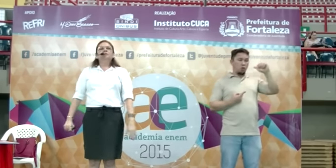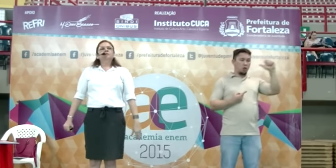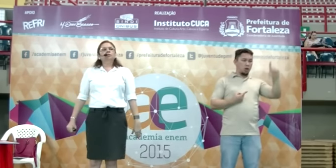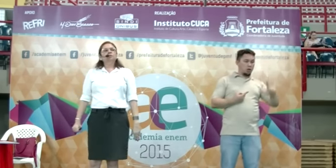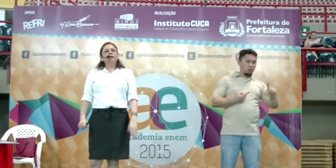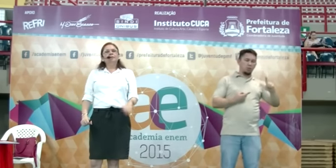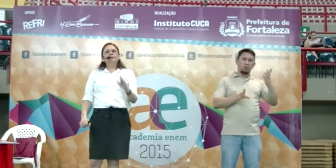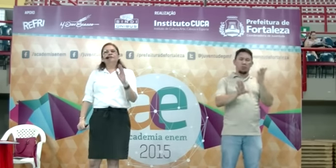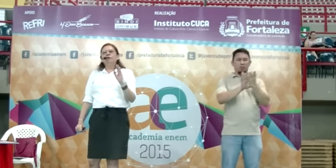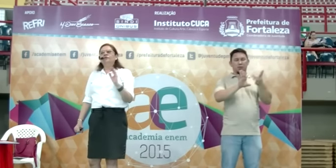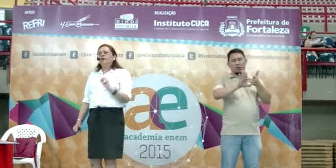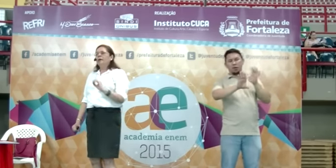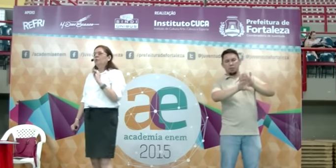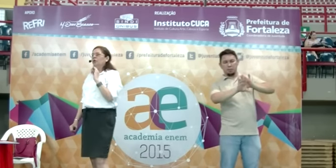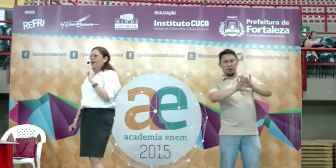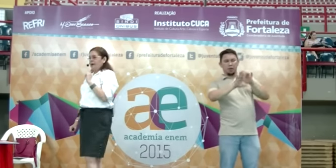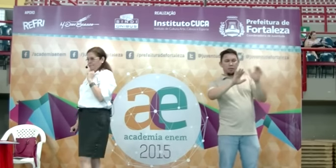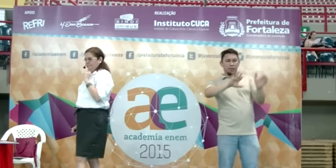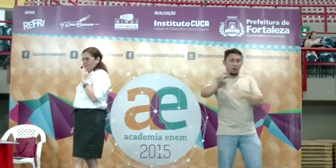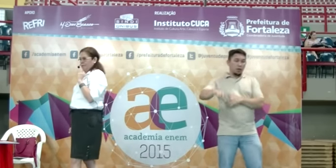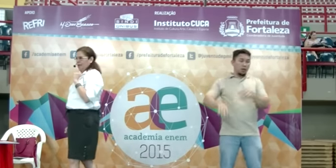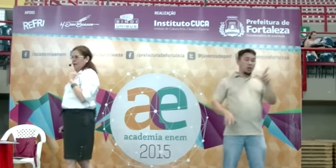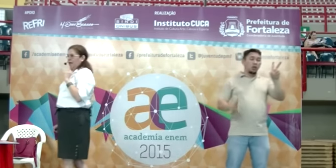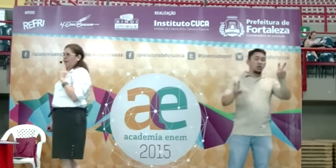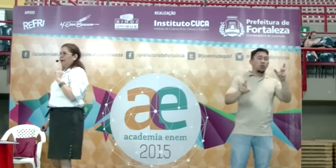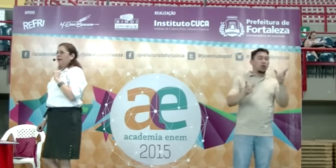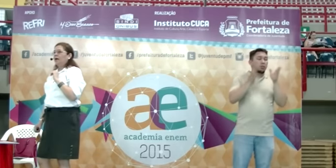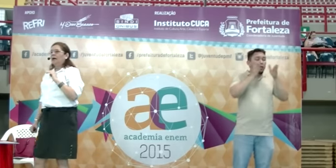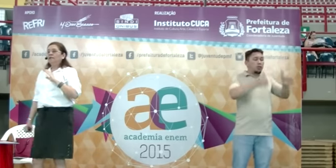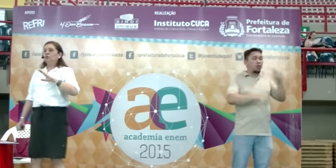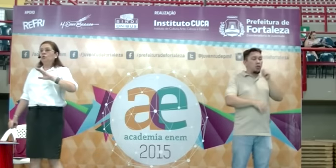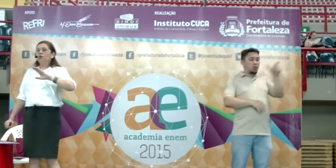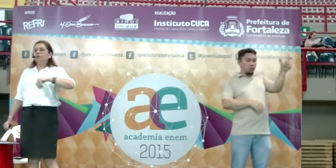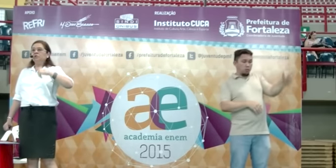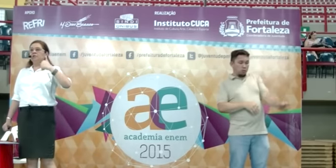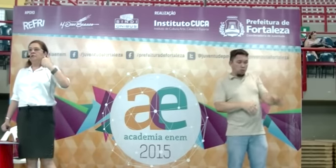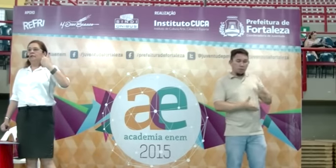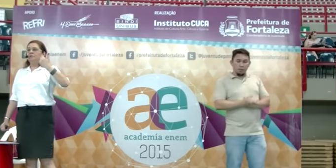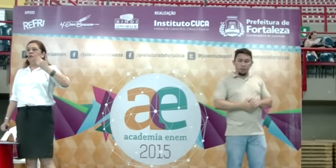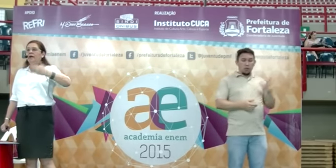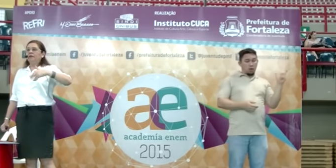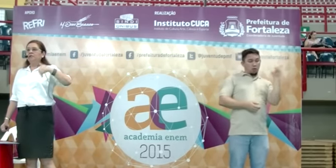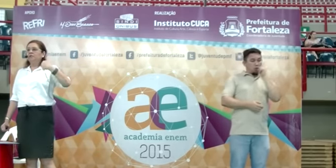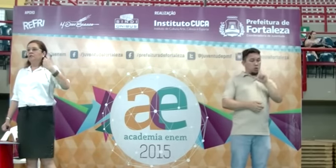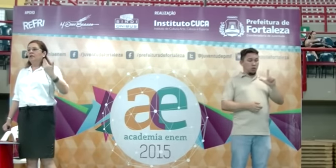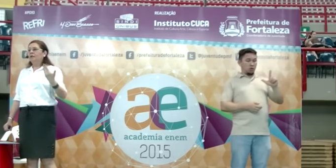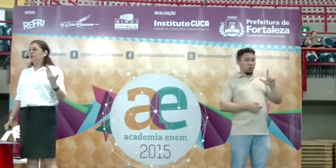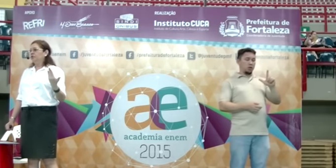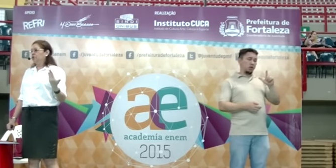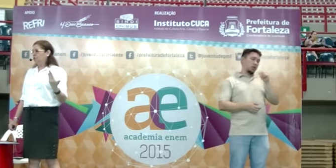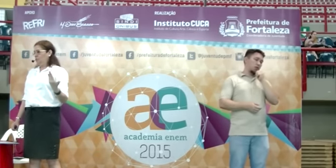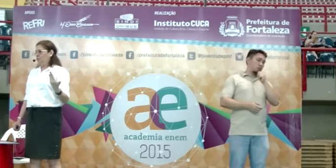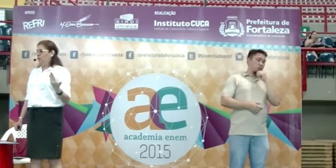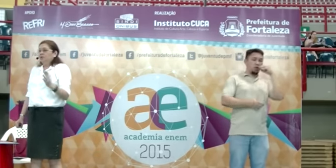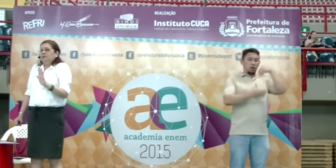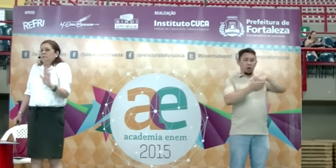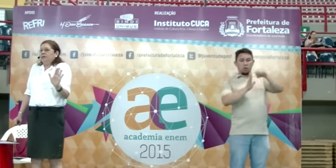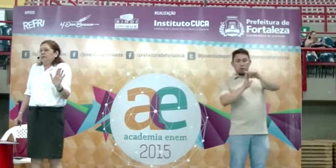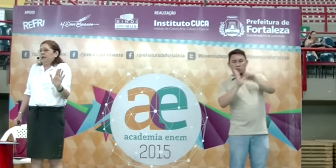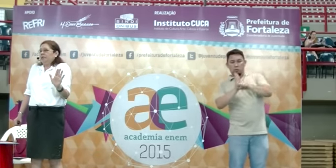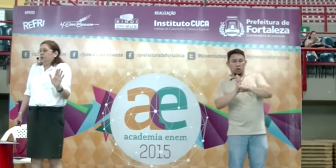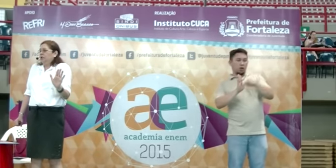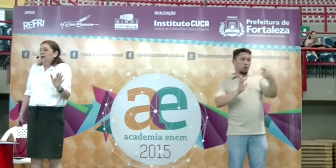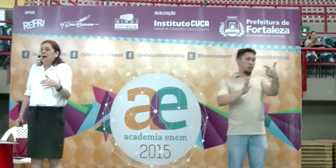metáfora. Se o tema envolver mulher, as conquistas das mulheres no século 21,